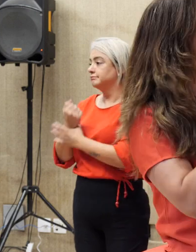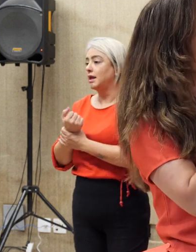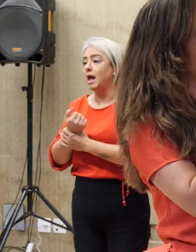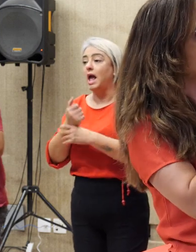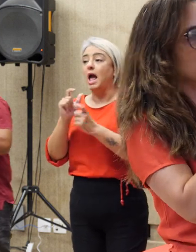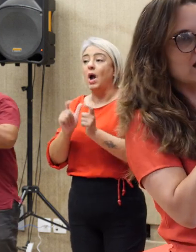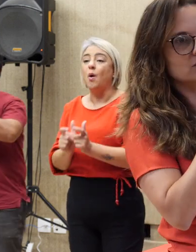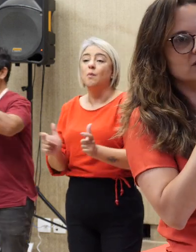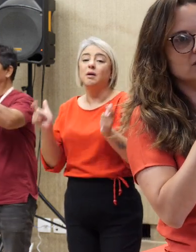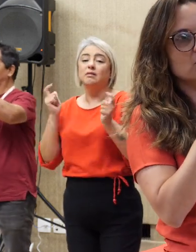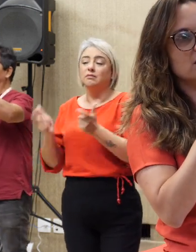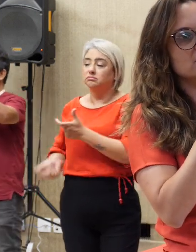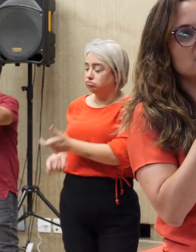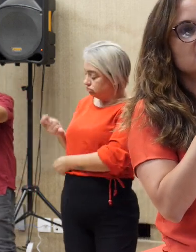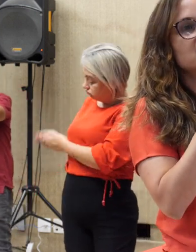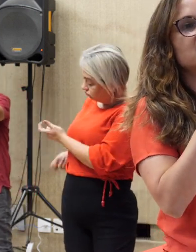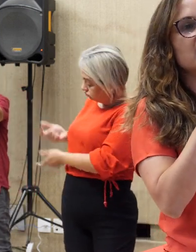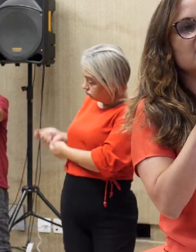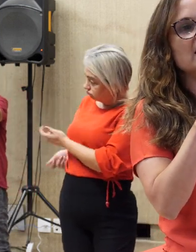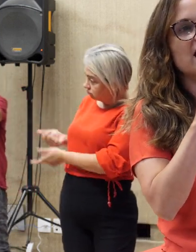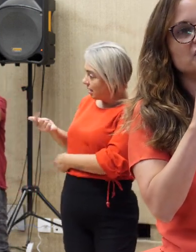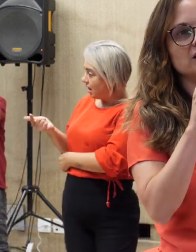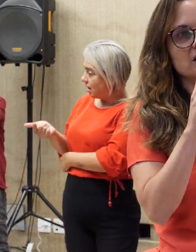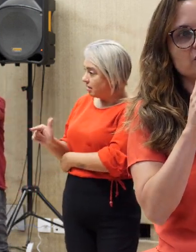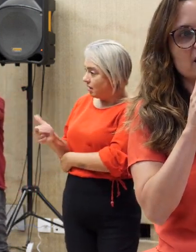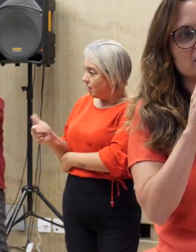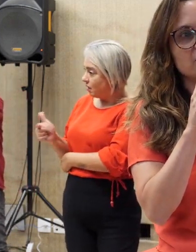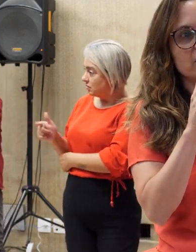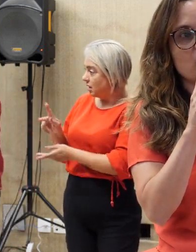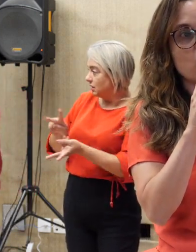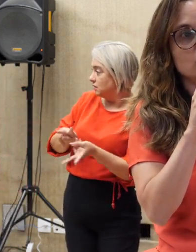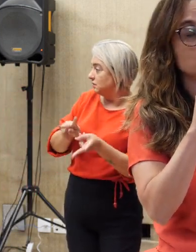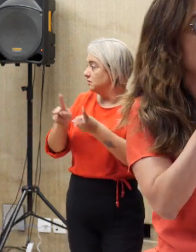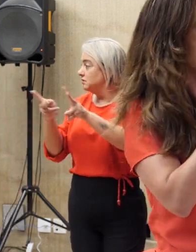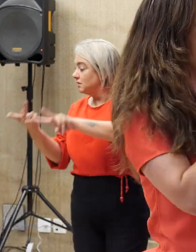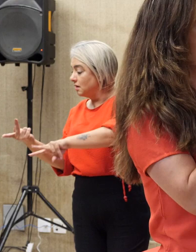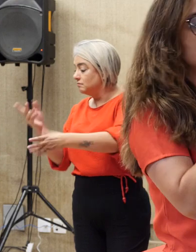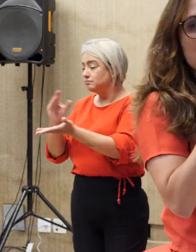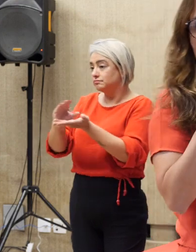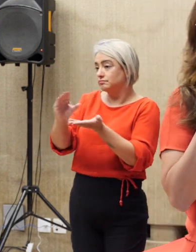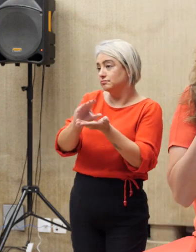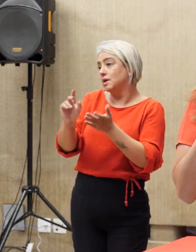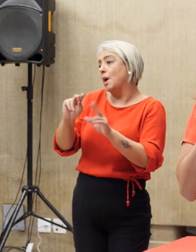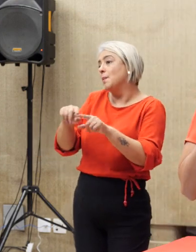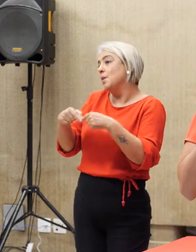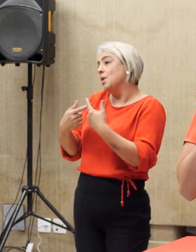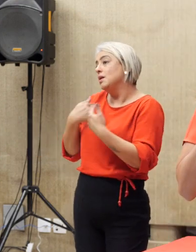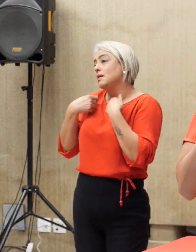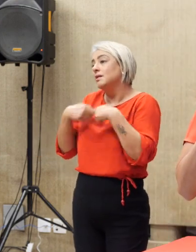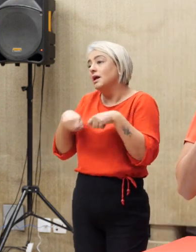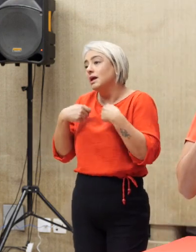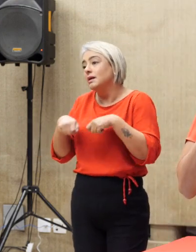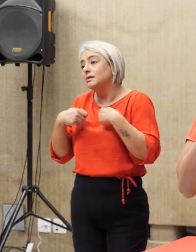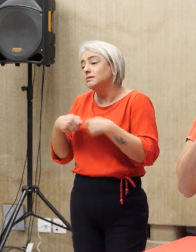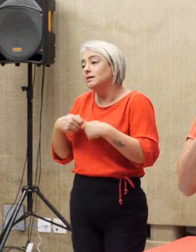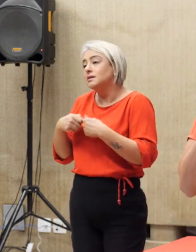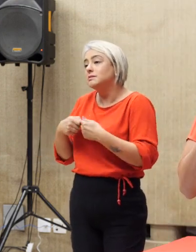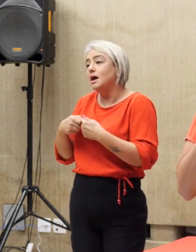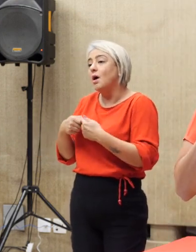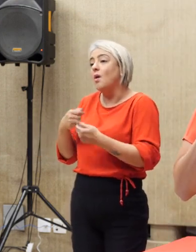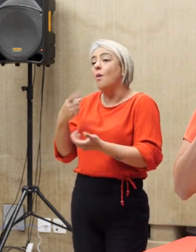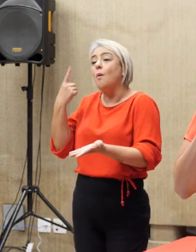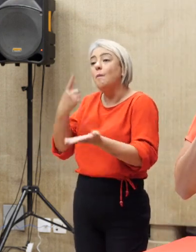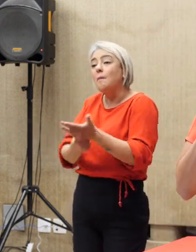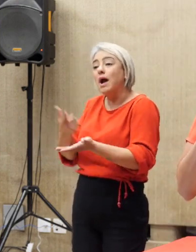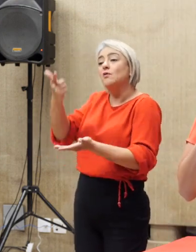têm aumentado o seu gasto na segurança sem que haja transferência de recurso. Por isso que é muito necessário uma